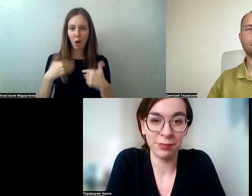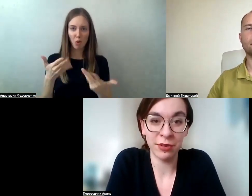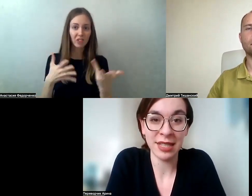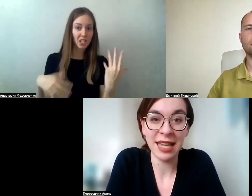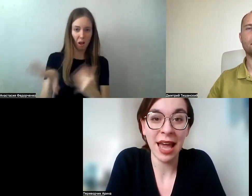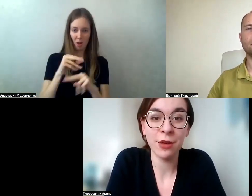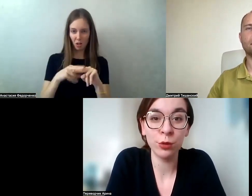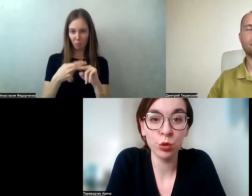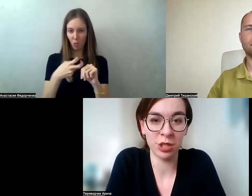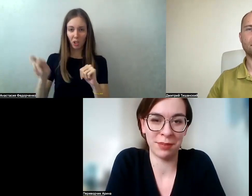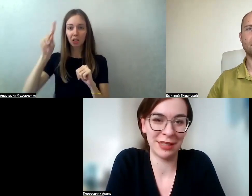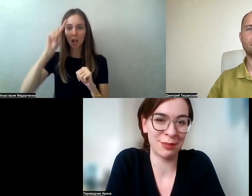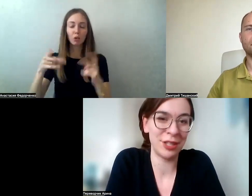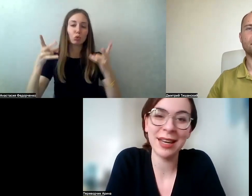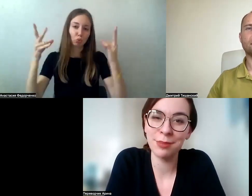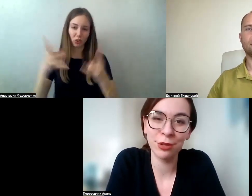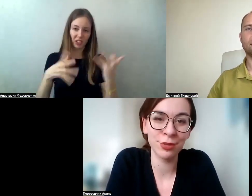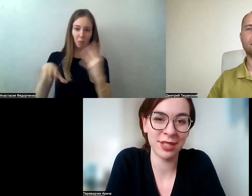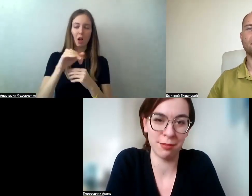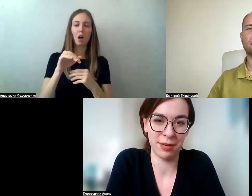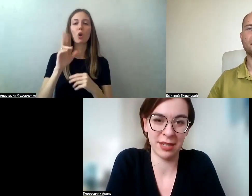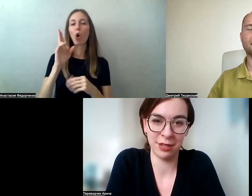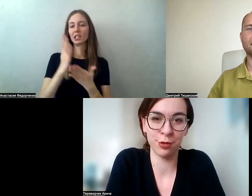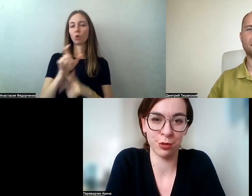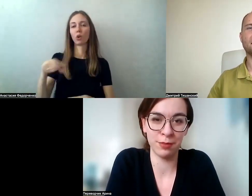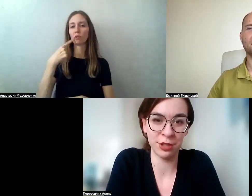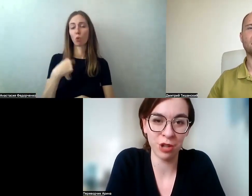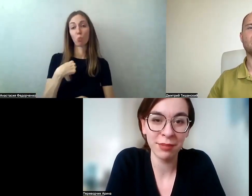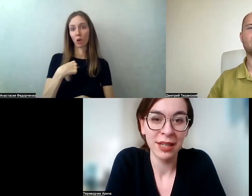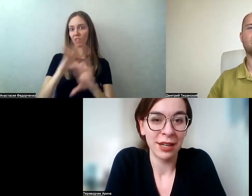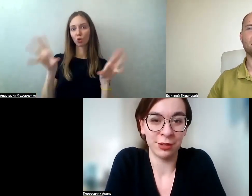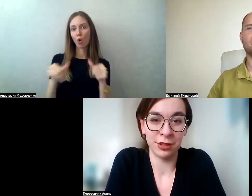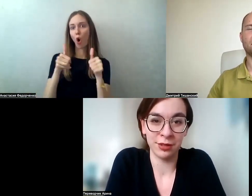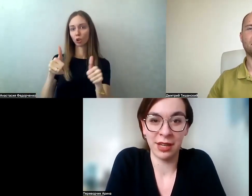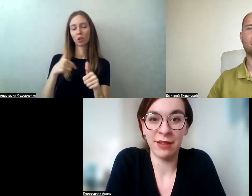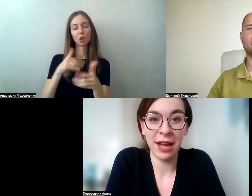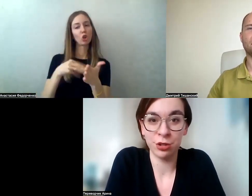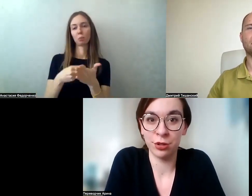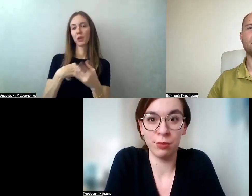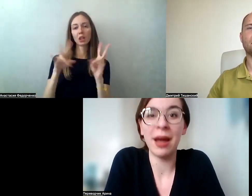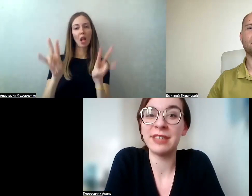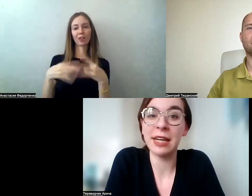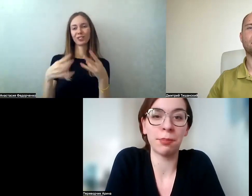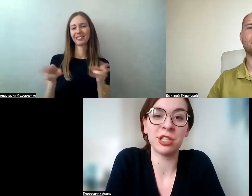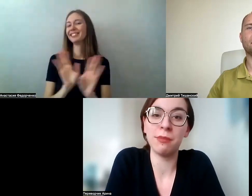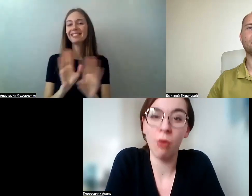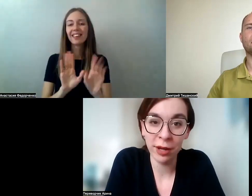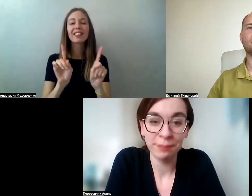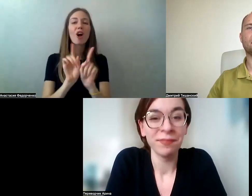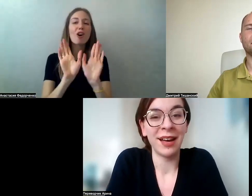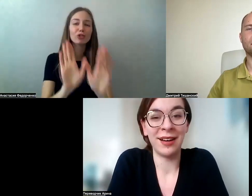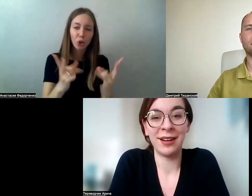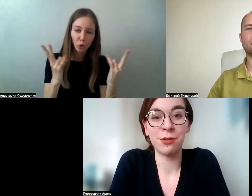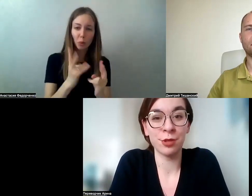И твое состояние улучшится, поэтому я рекомендую всем пройти курс Superjump. Вот. Говорят, что все, кто прошли